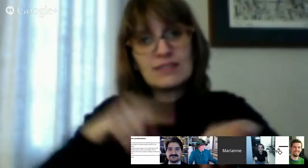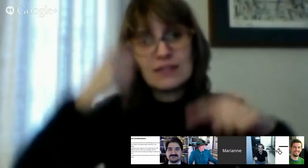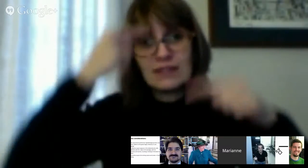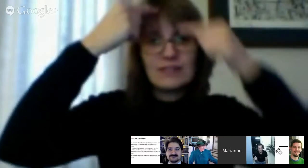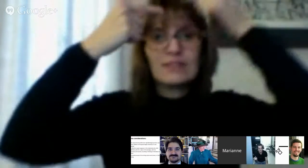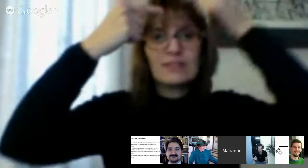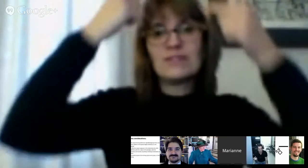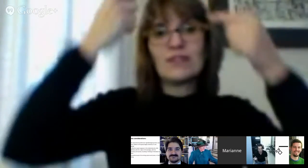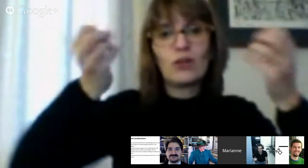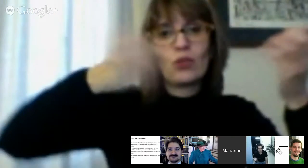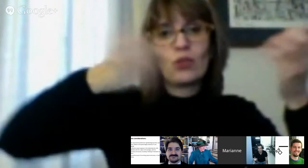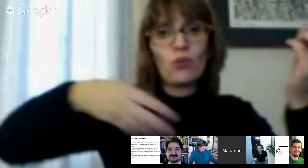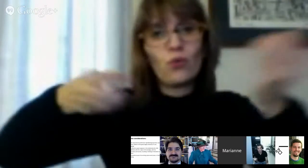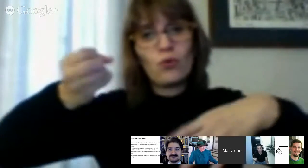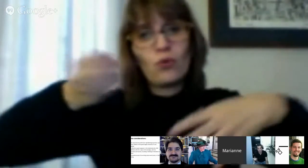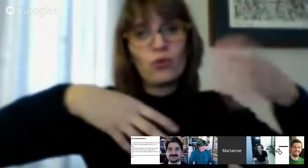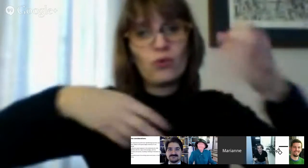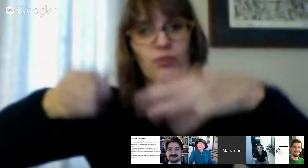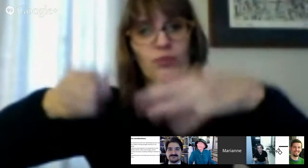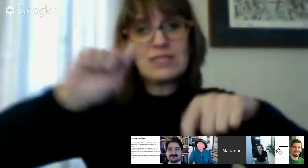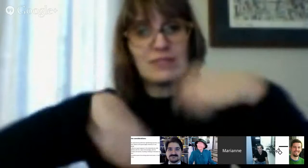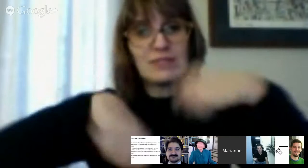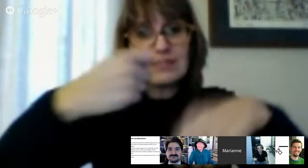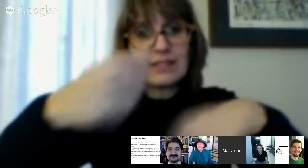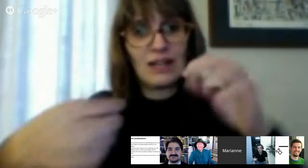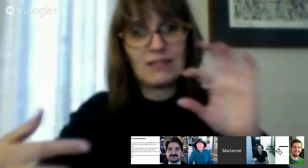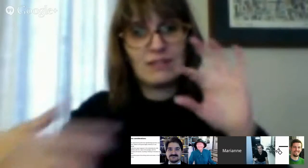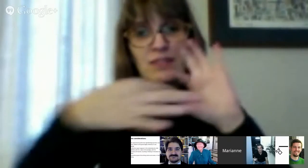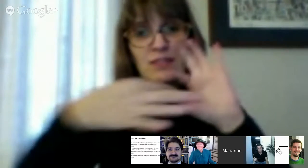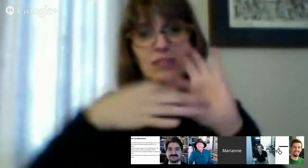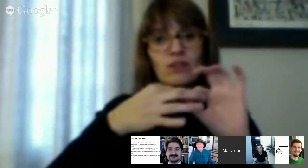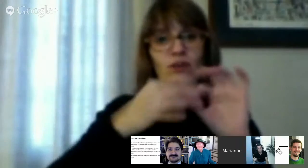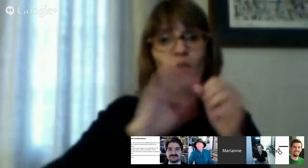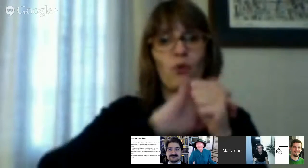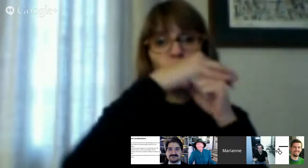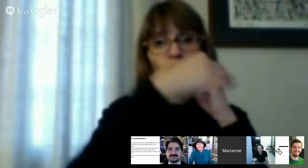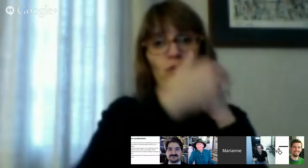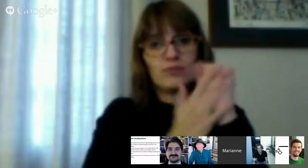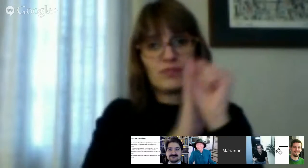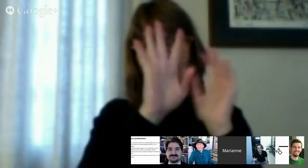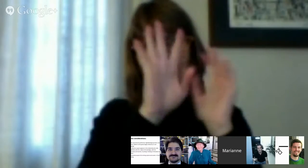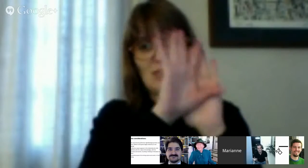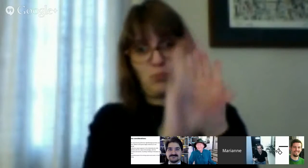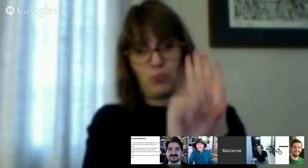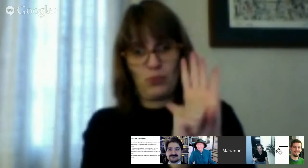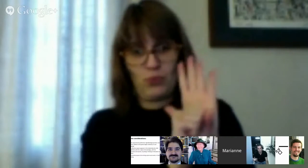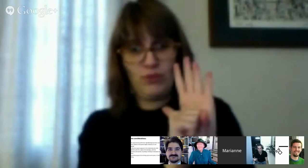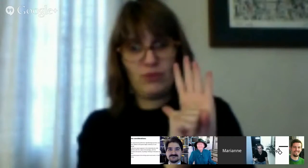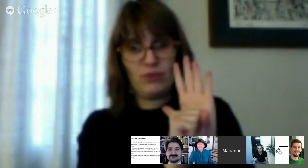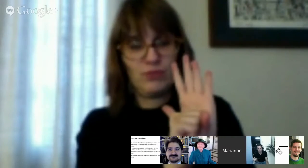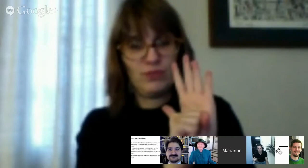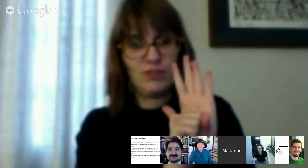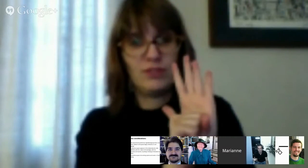prazer na escrita e também a criatividade com que a escrita trazia para